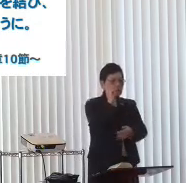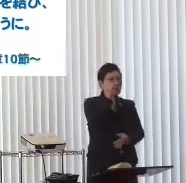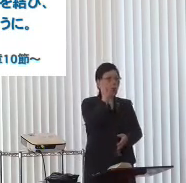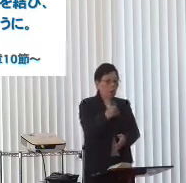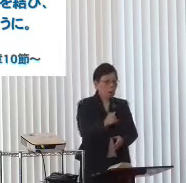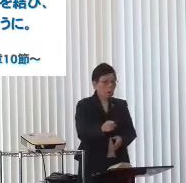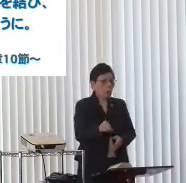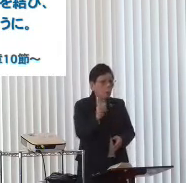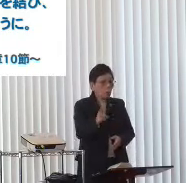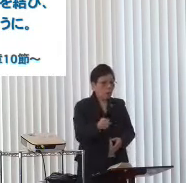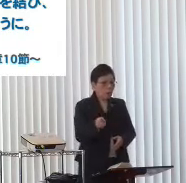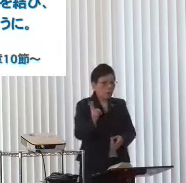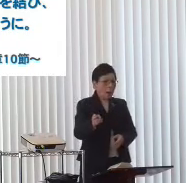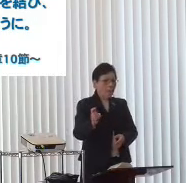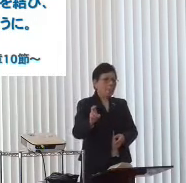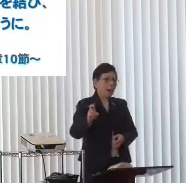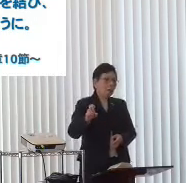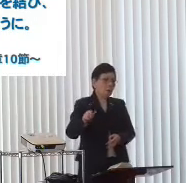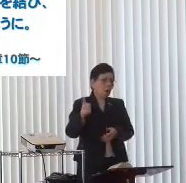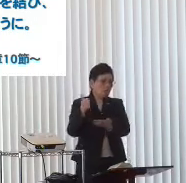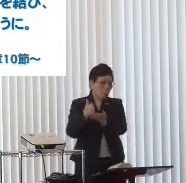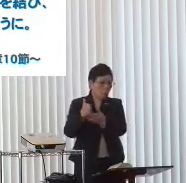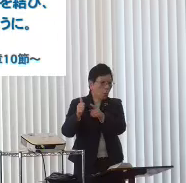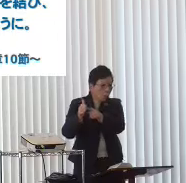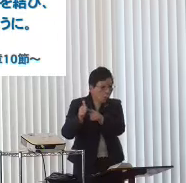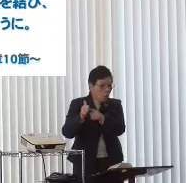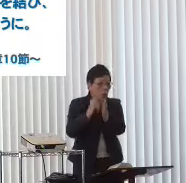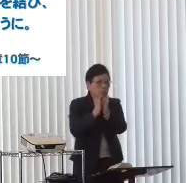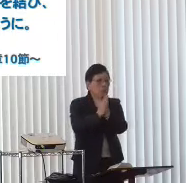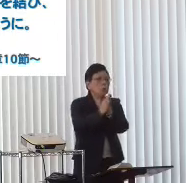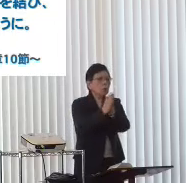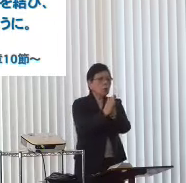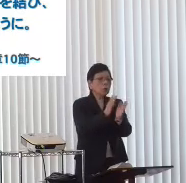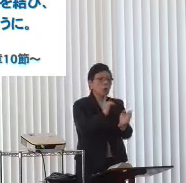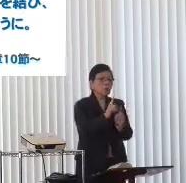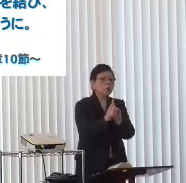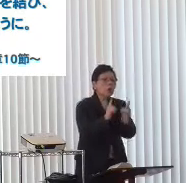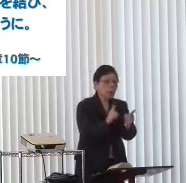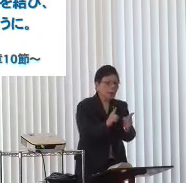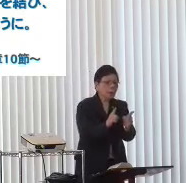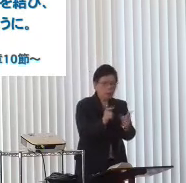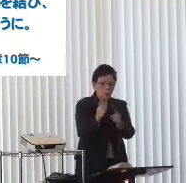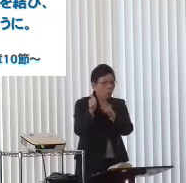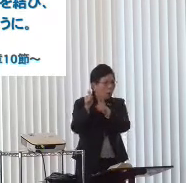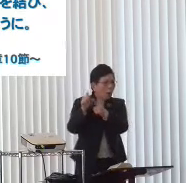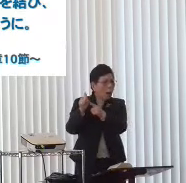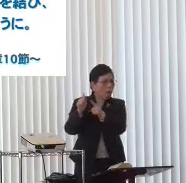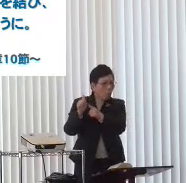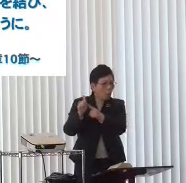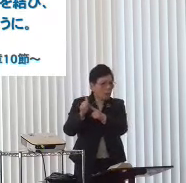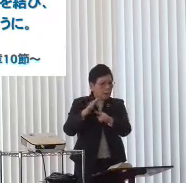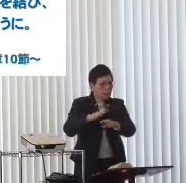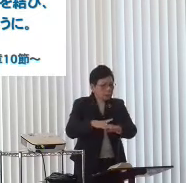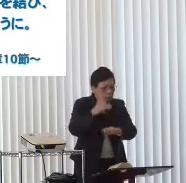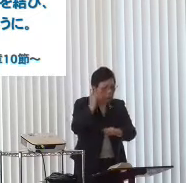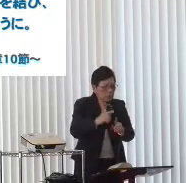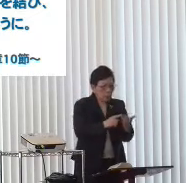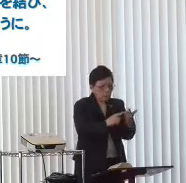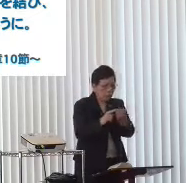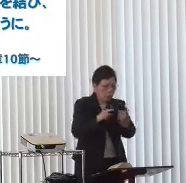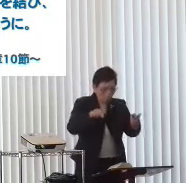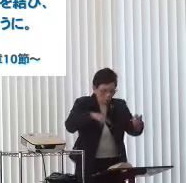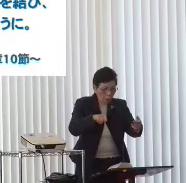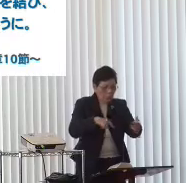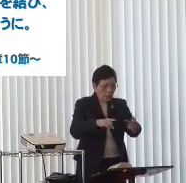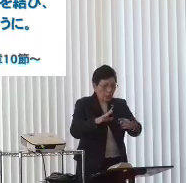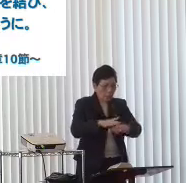の言葉なんですね。実はパウロがコロサイの信徒のことを思って最初に手紙の中で祈っ